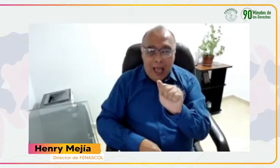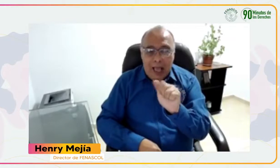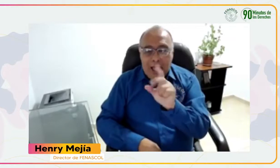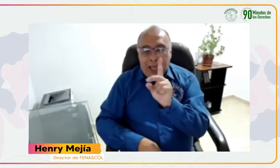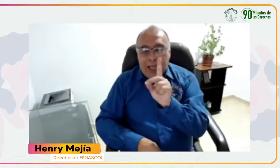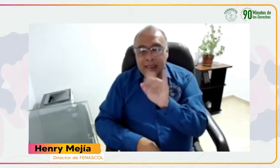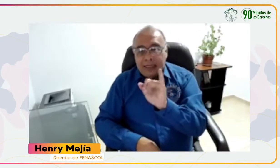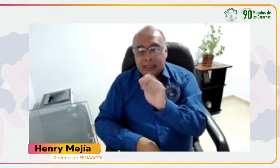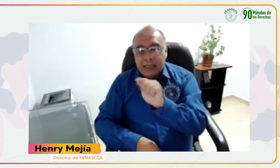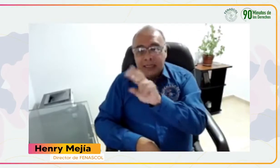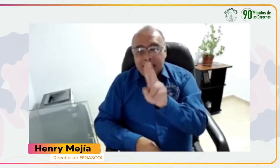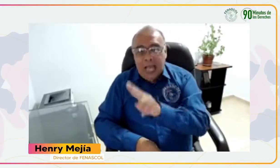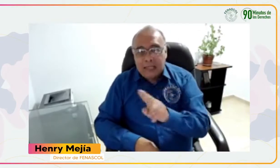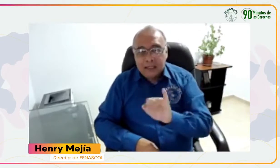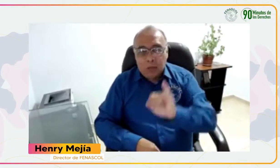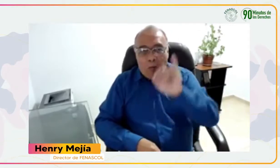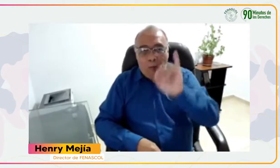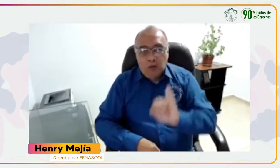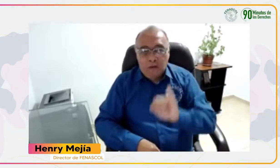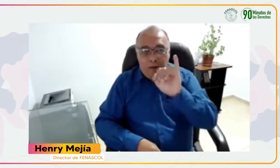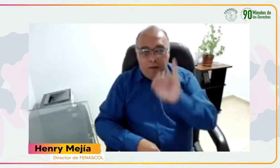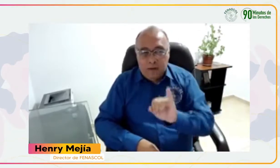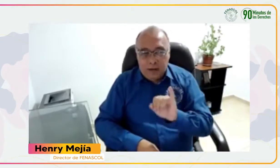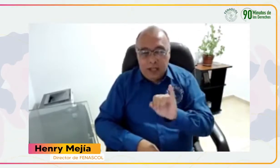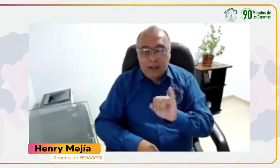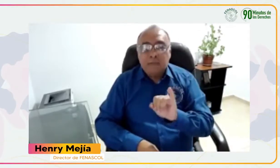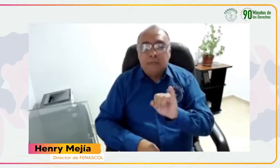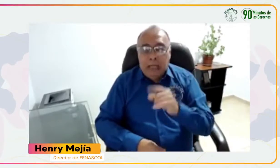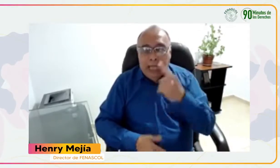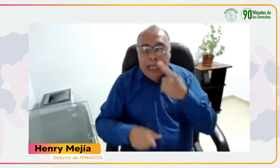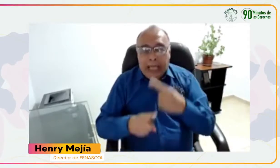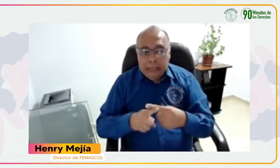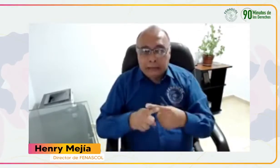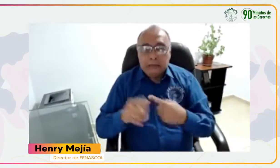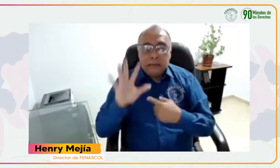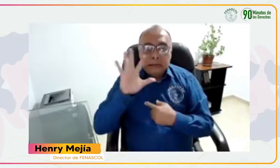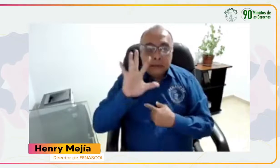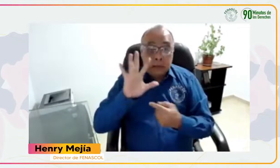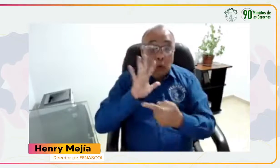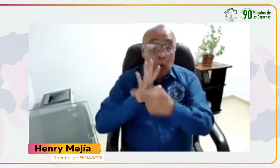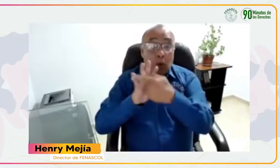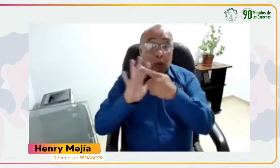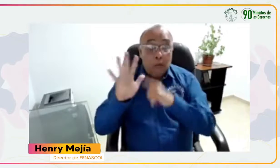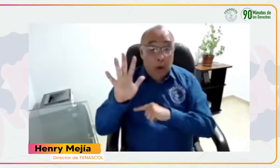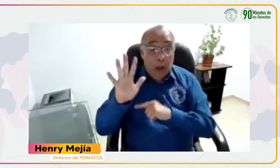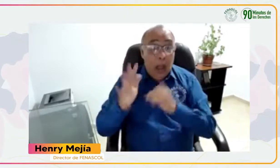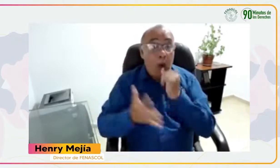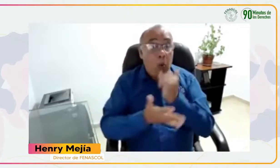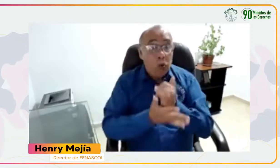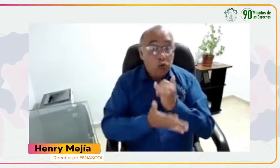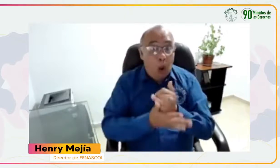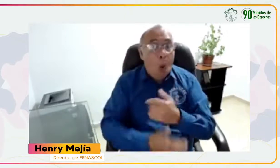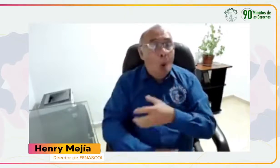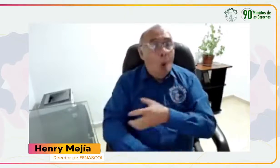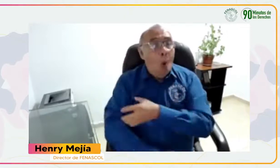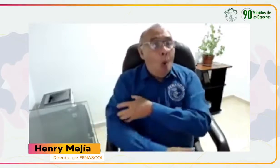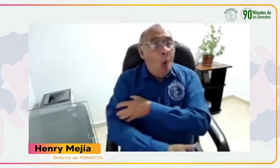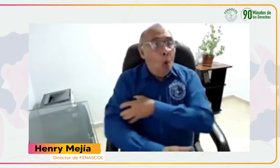Y se llamaba Orfilia Díaz, esa era su seña. Orfilia Díaz, ella también hacía parte de este espacio y de